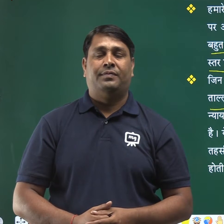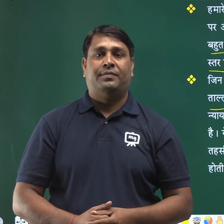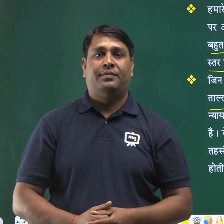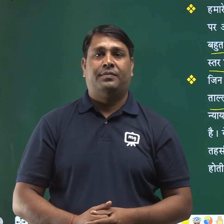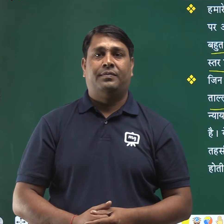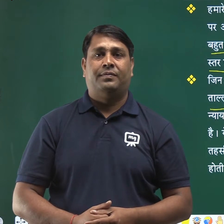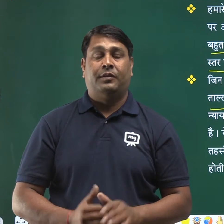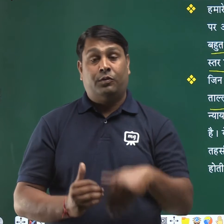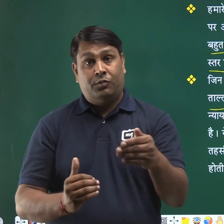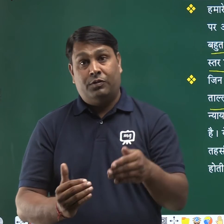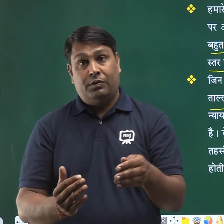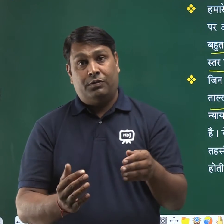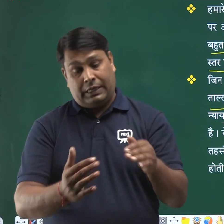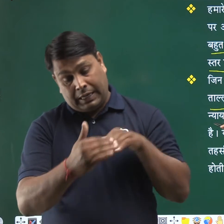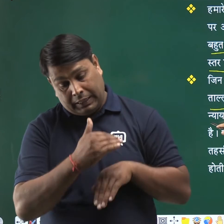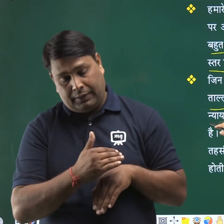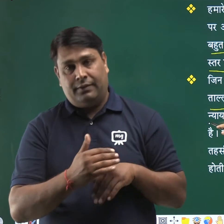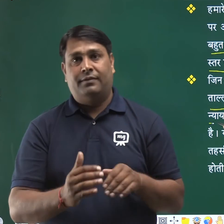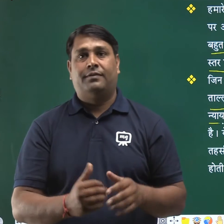उन्हें अधीनस्थ